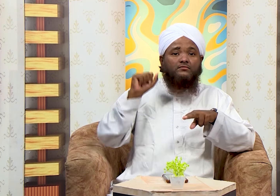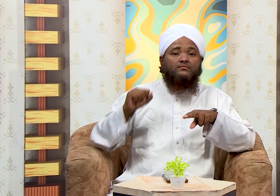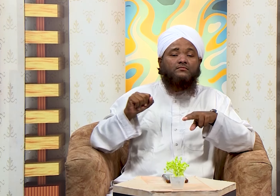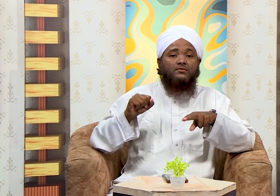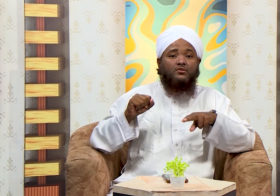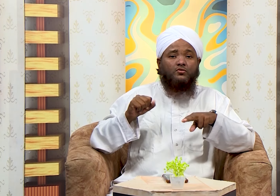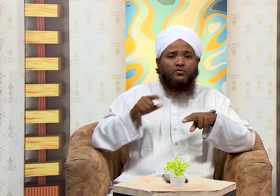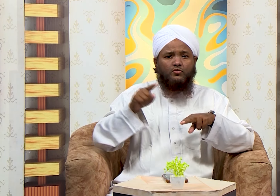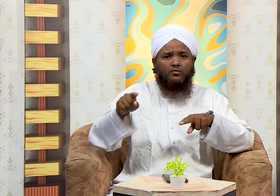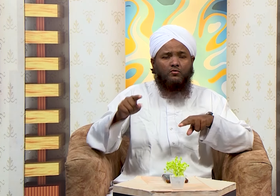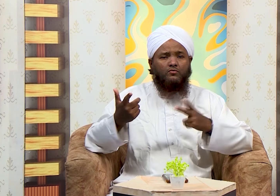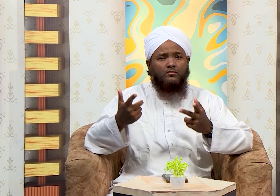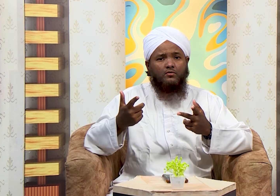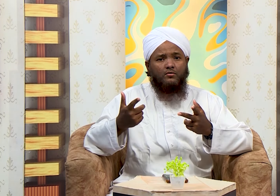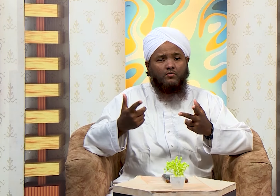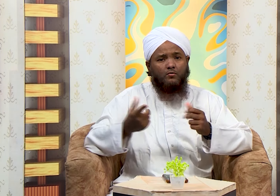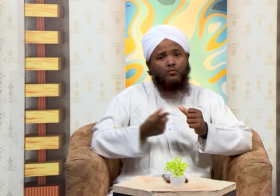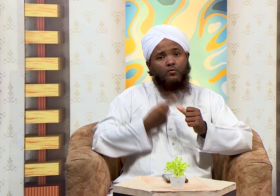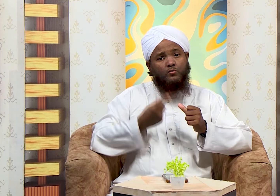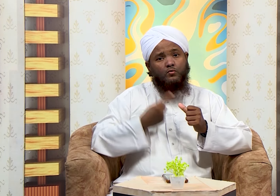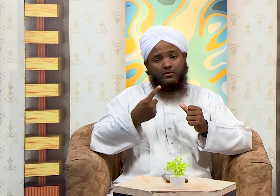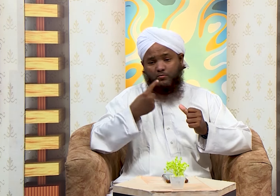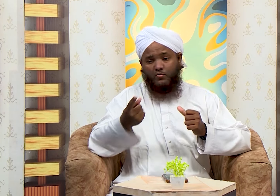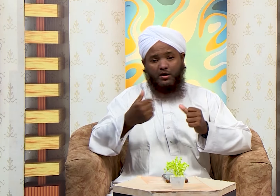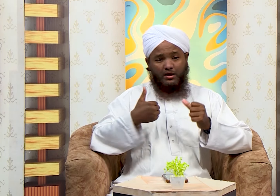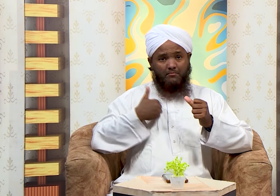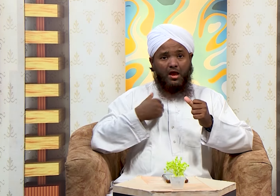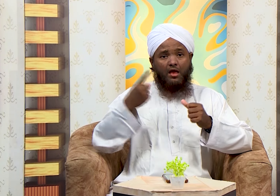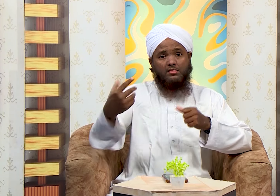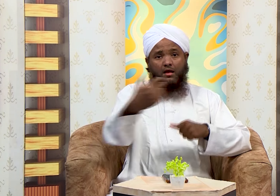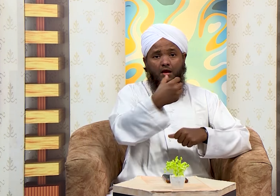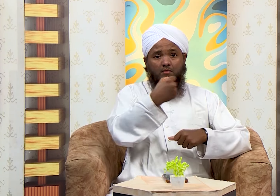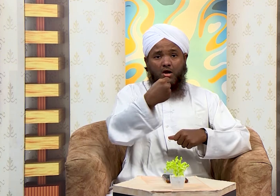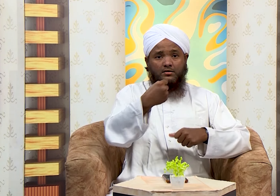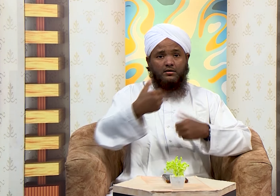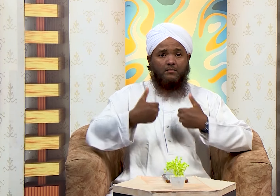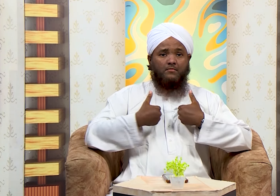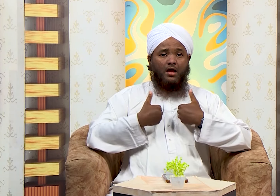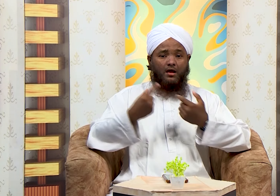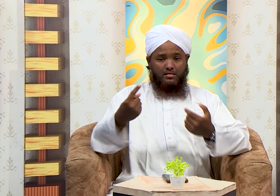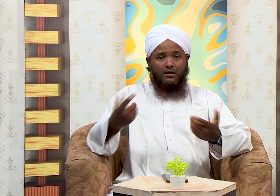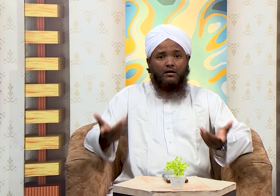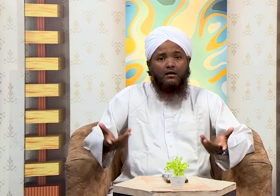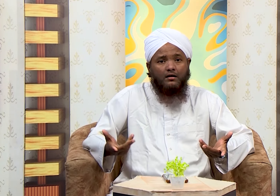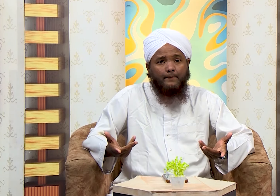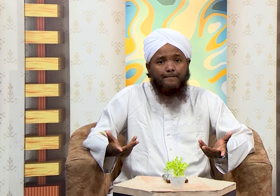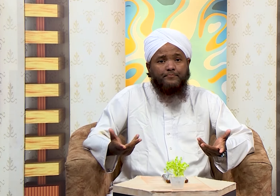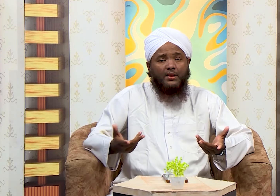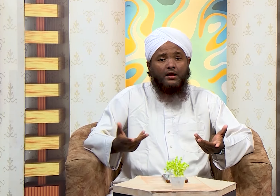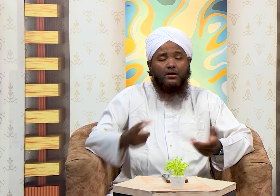اور وہ تو خود کو ماظر اللہ خدائی میں شریک قرار دے رہا تھا یعنی خود کو خدا کہلوارہ تھا اور لوگوں سے سجدے کروارہ